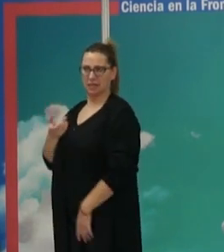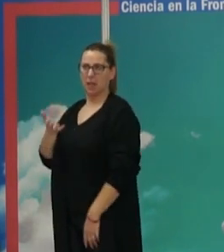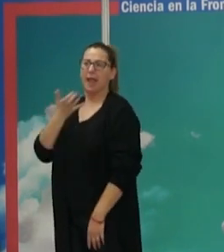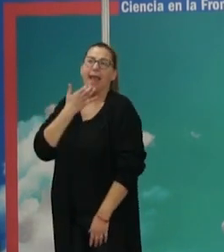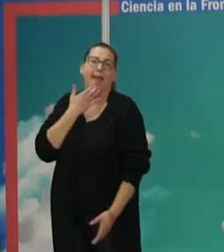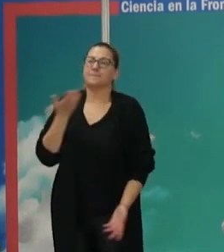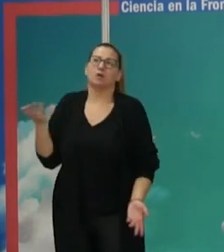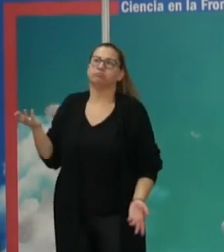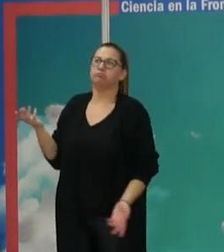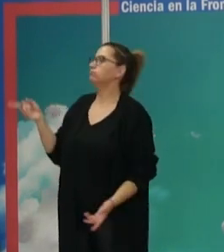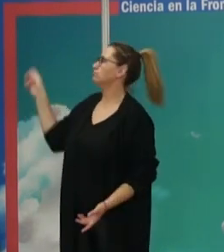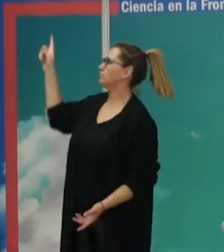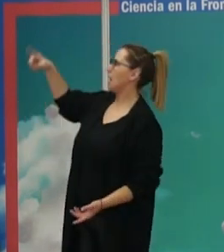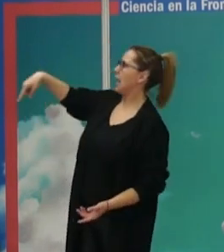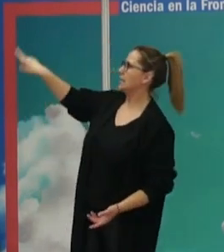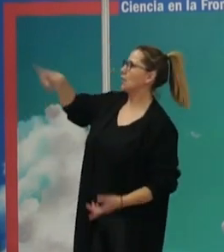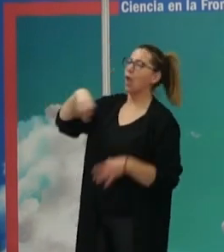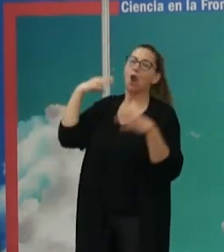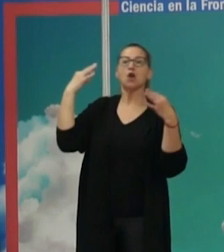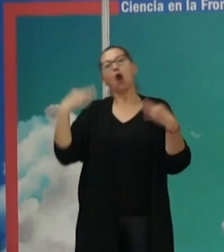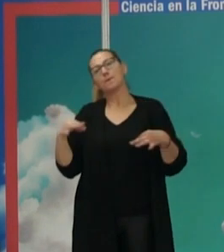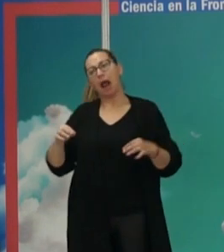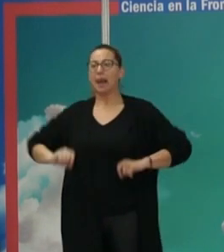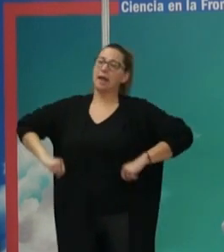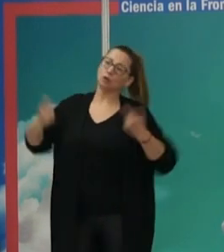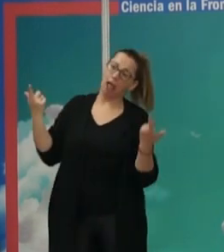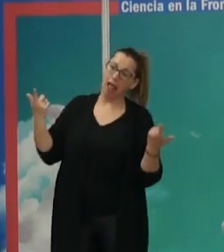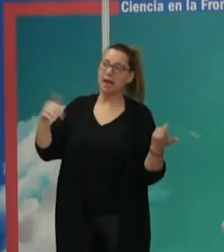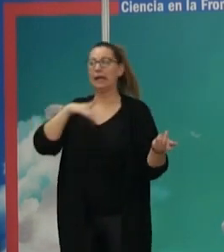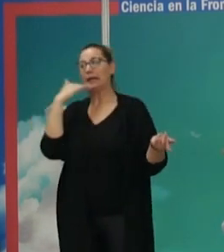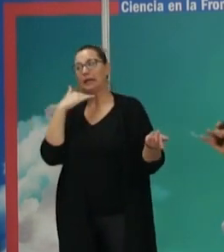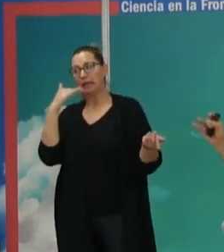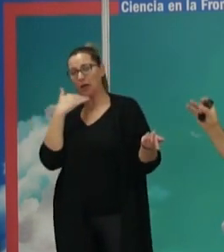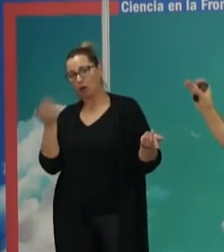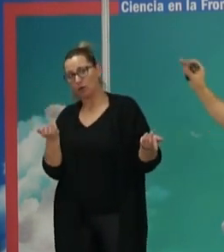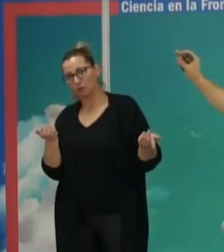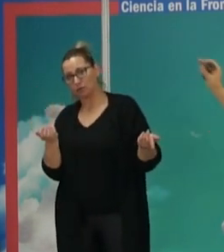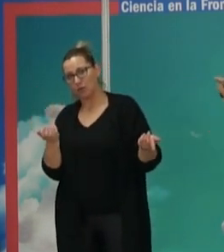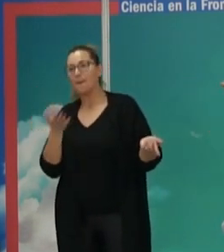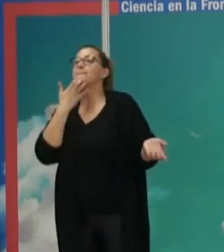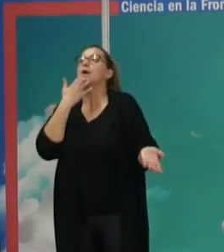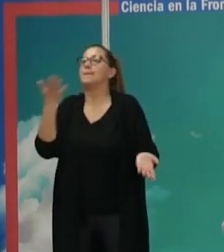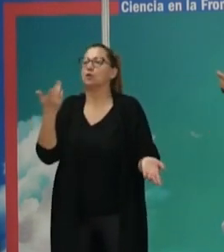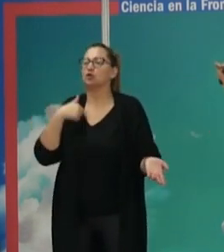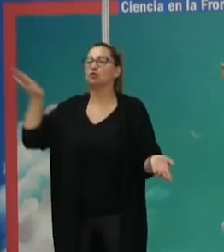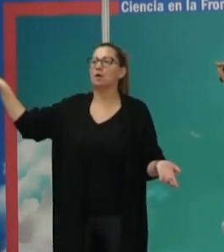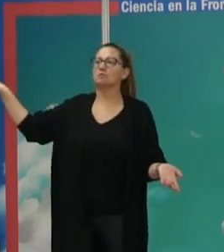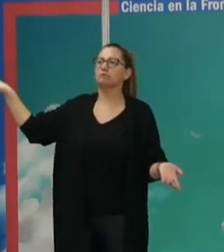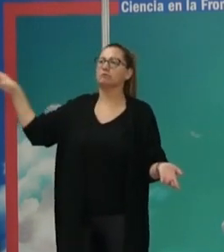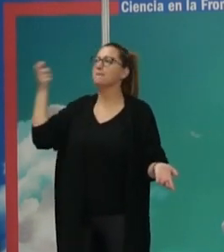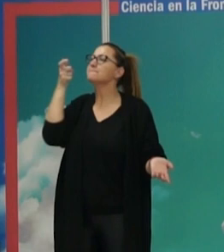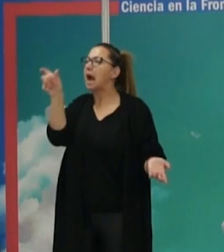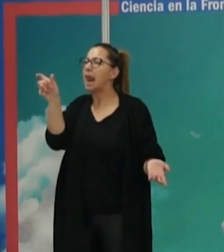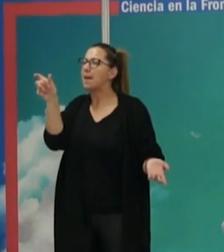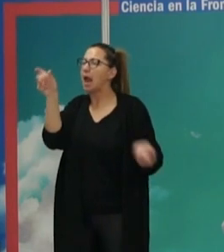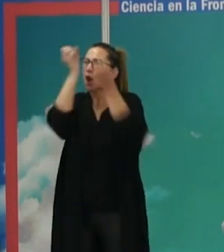Ejemplos son esas categorías de normal, natural, riesgo. Por ejemplo, voy a coger